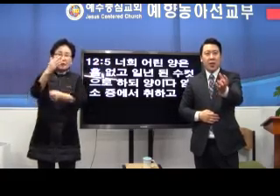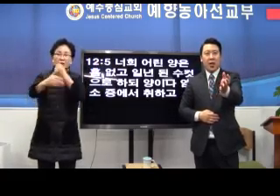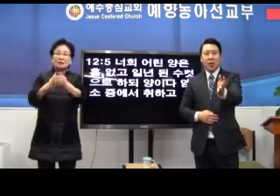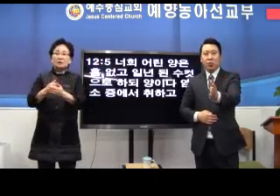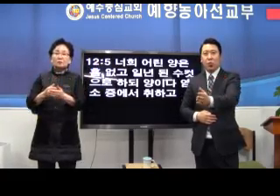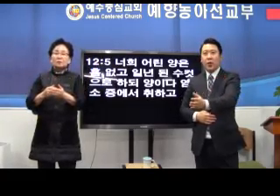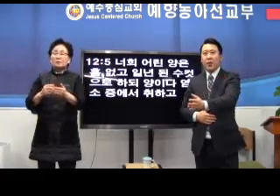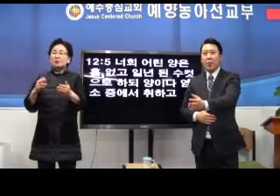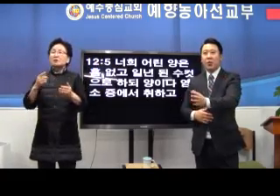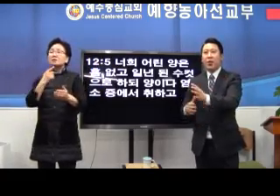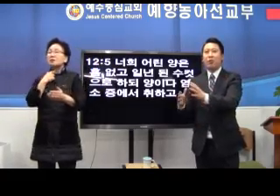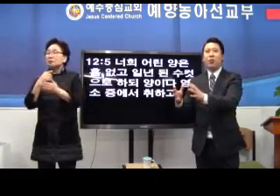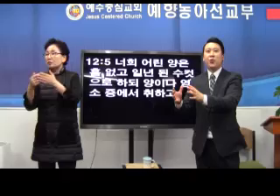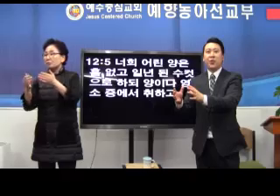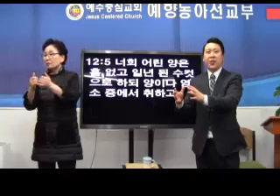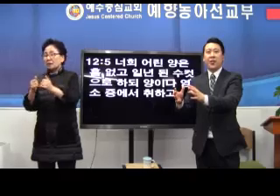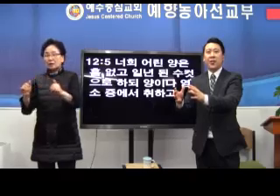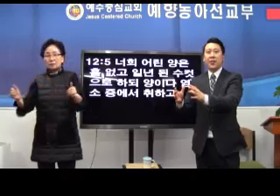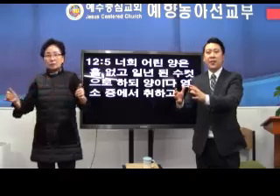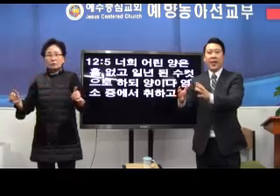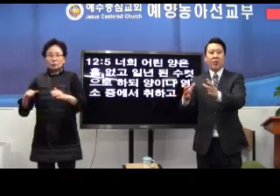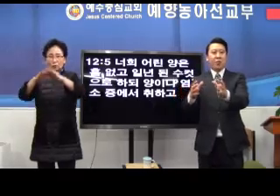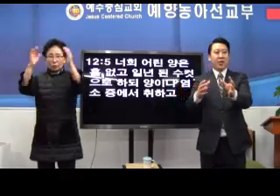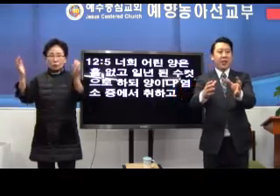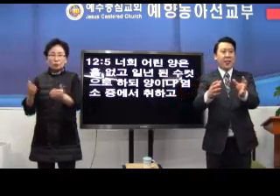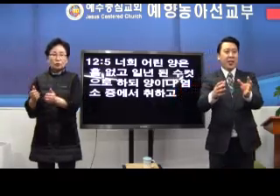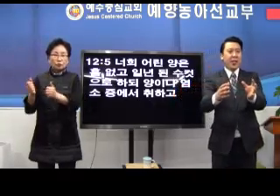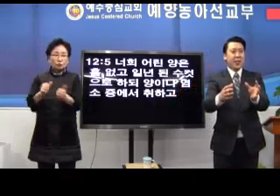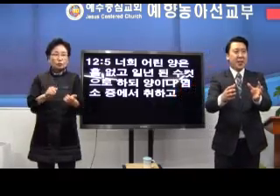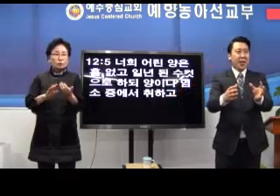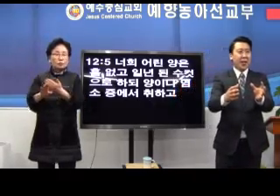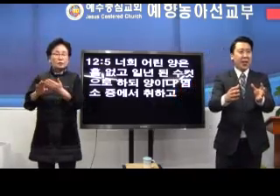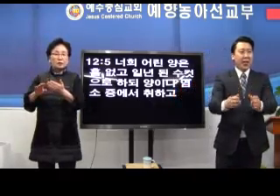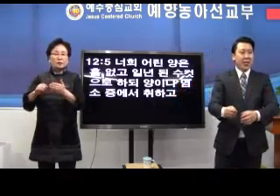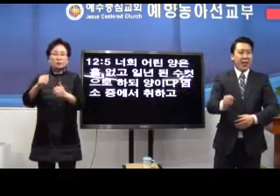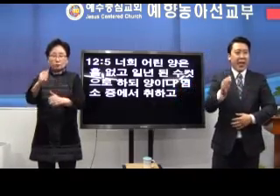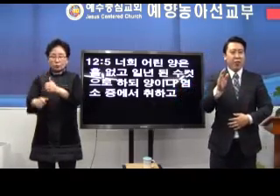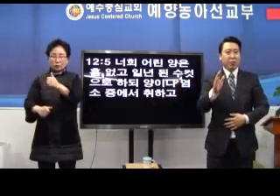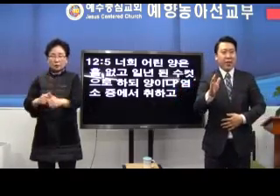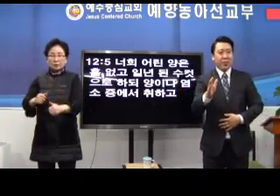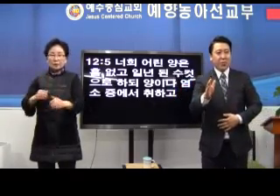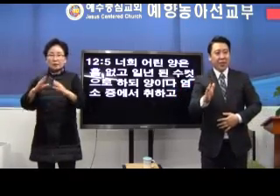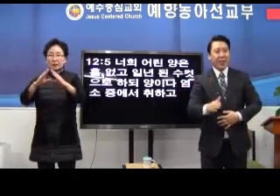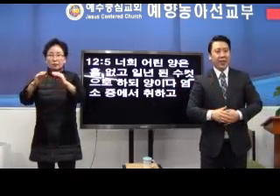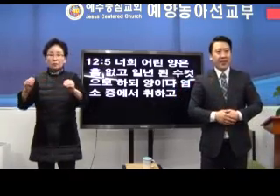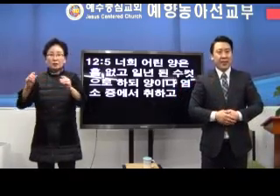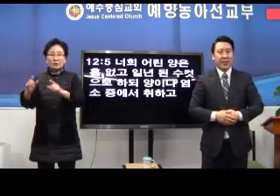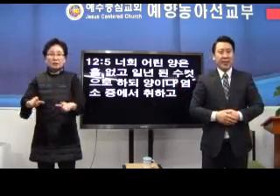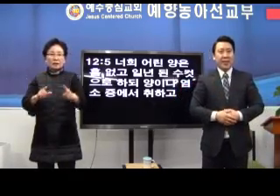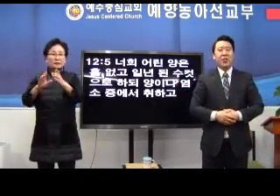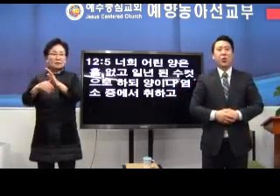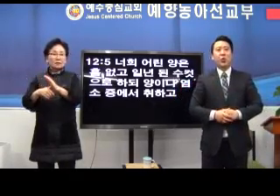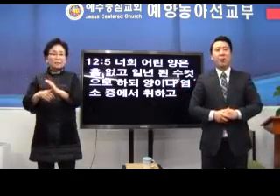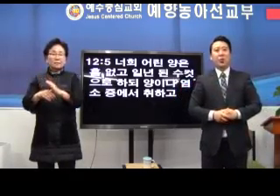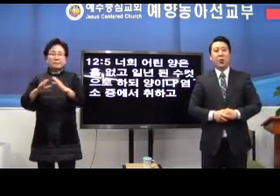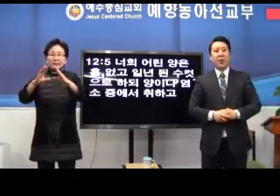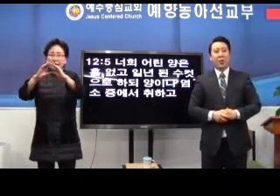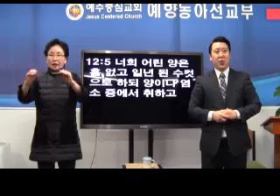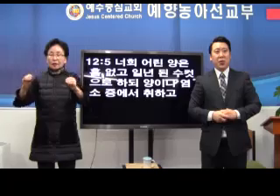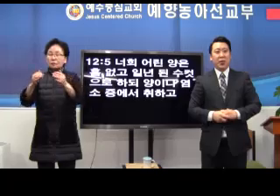다 죽고 난 다음에 그의 후손들이 그 애굽이라는 나라에 살았는데 이 애굽 사람들이 이 요셉을 통해서